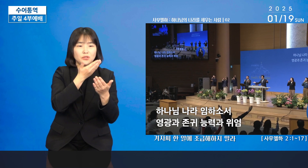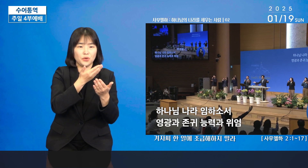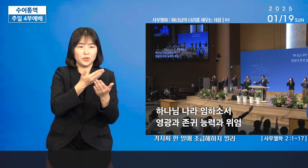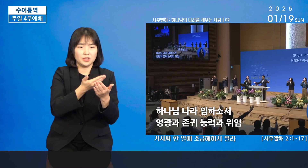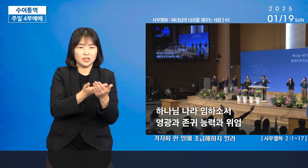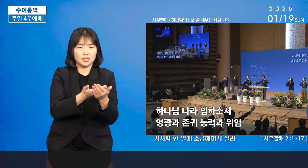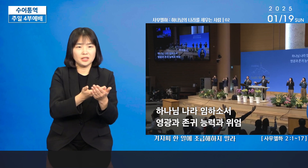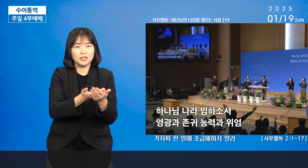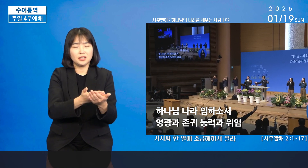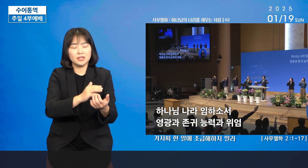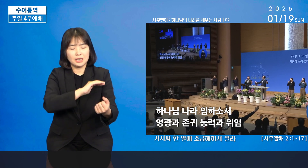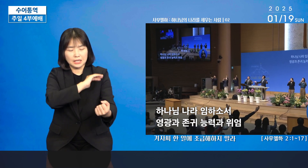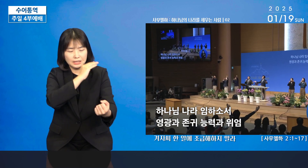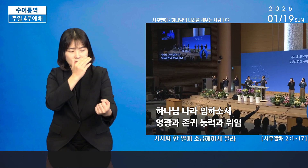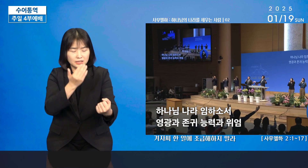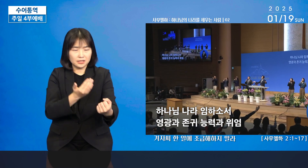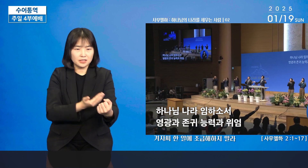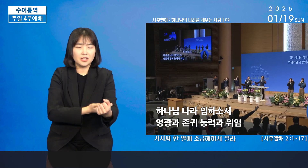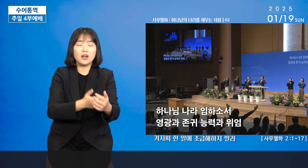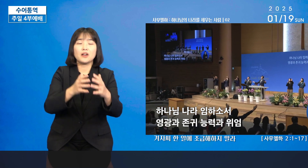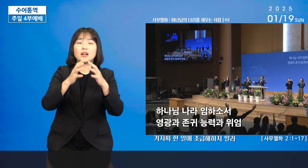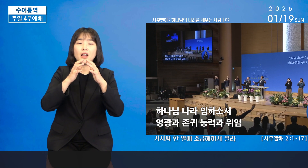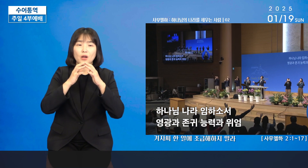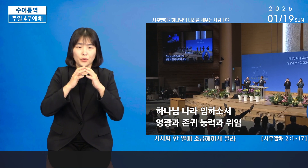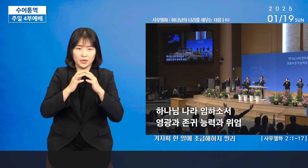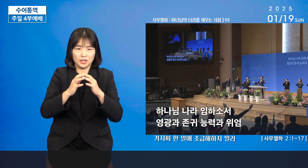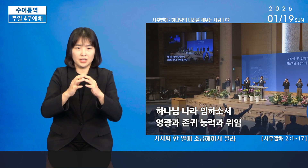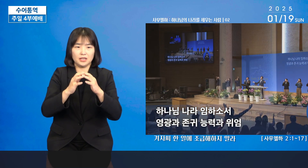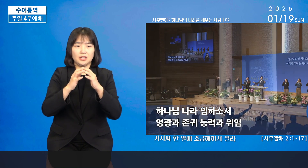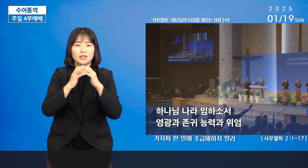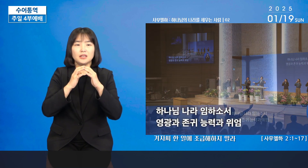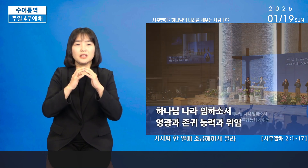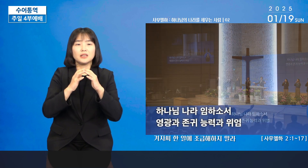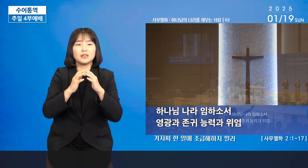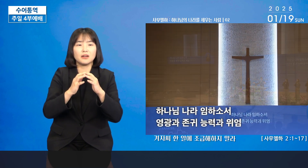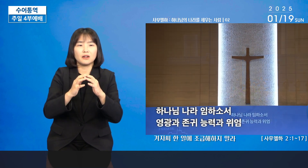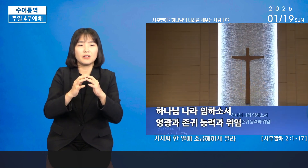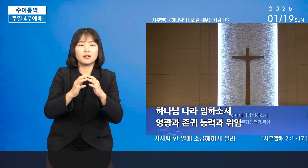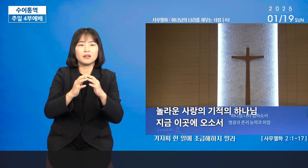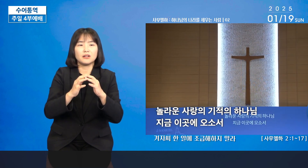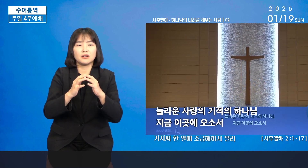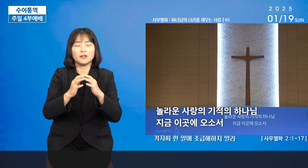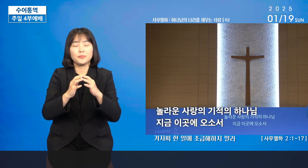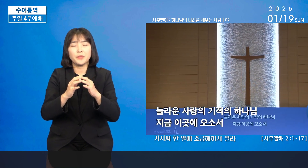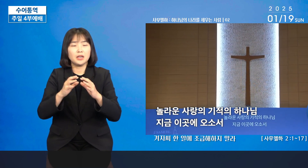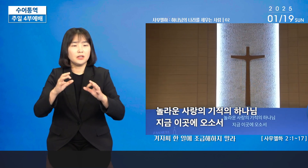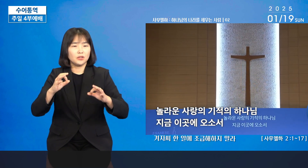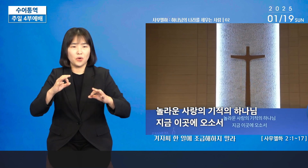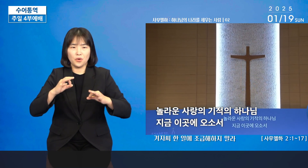영광과 존귀 능력과 위엄